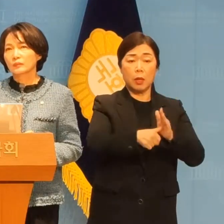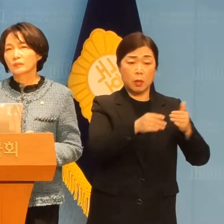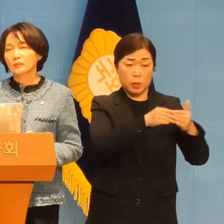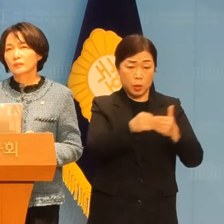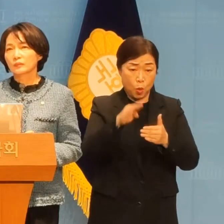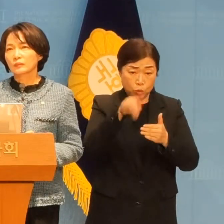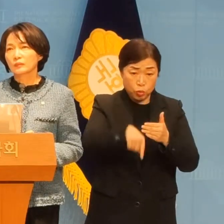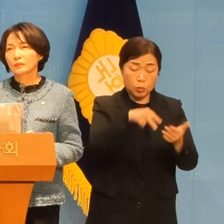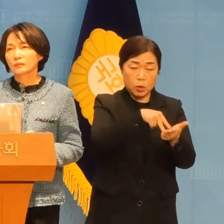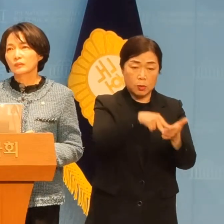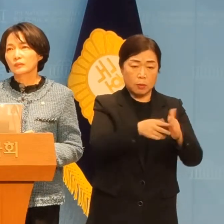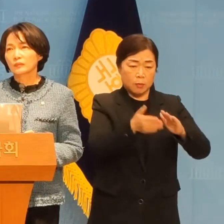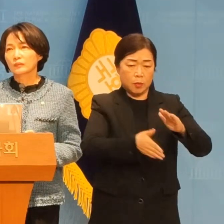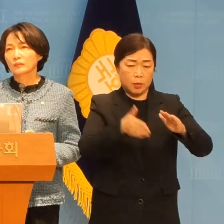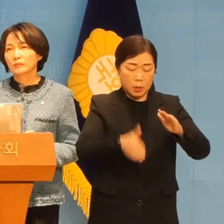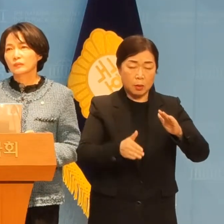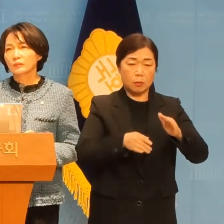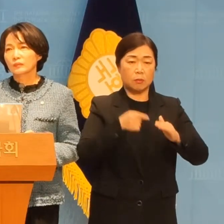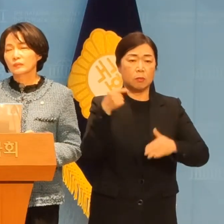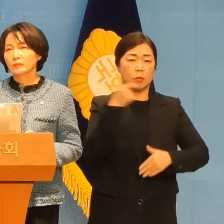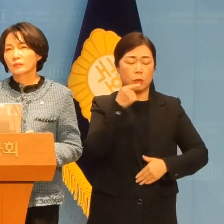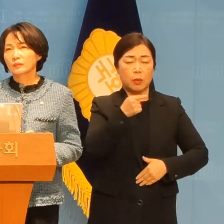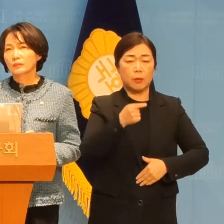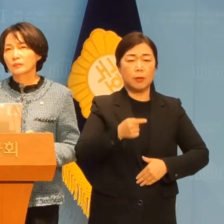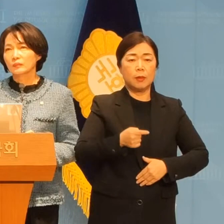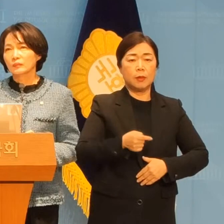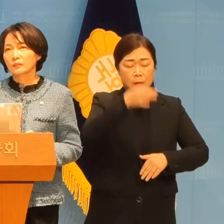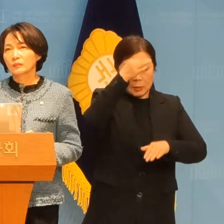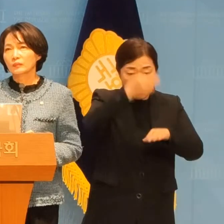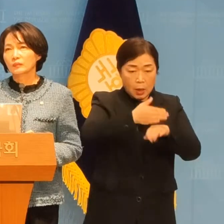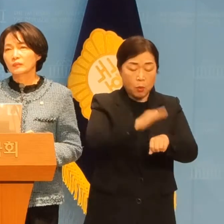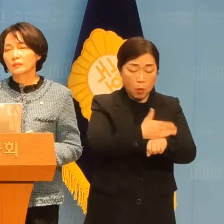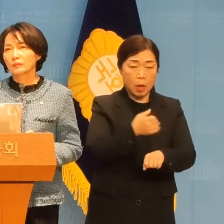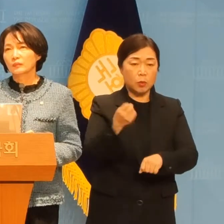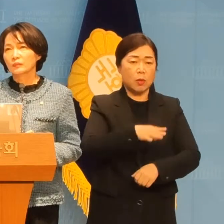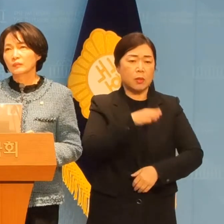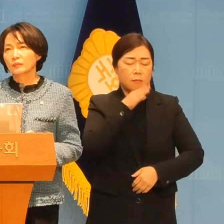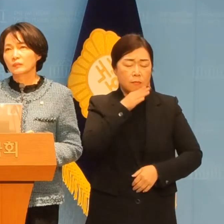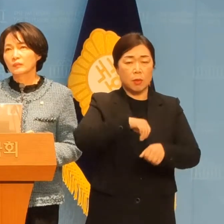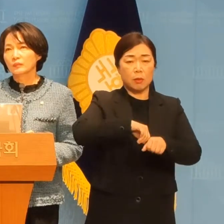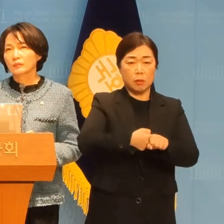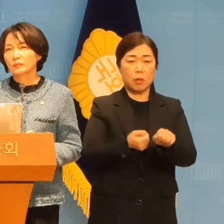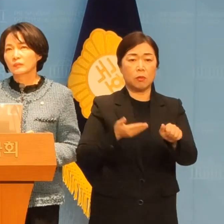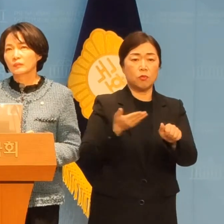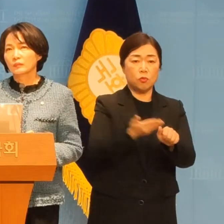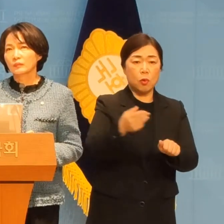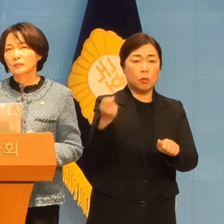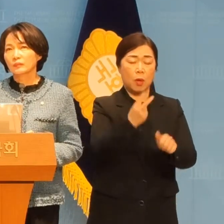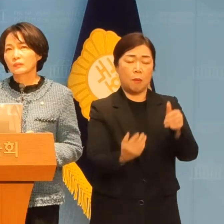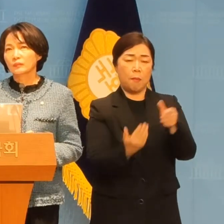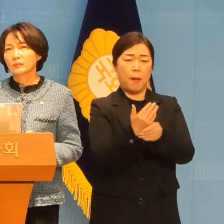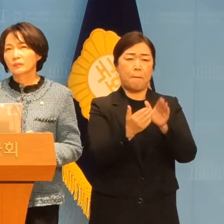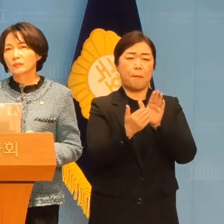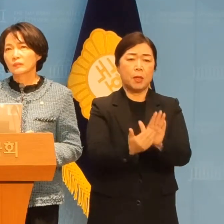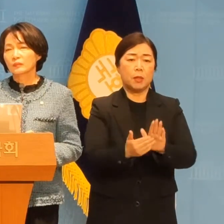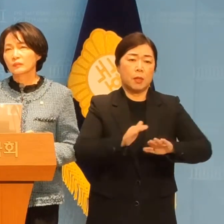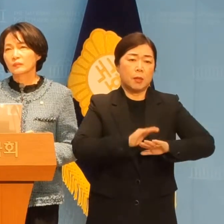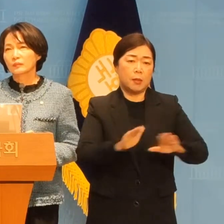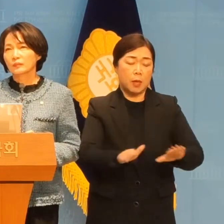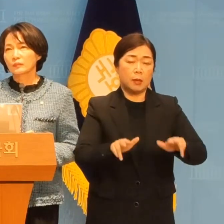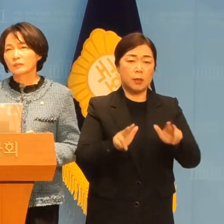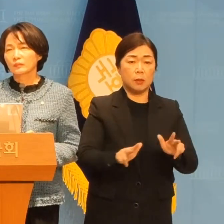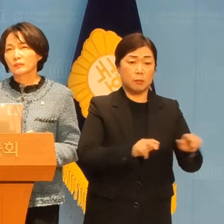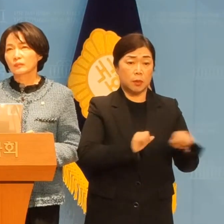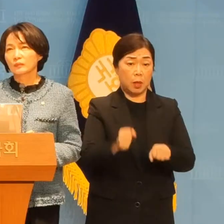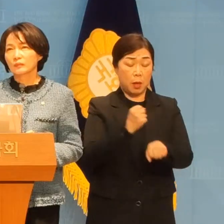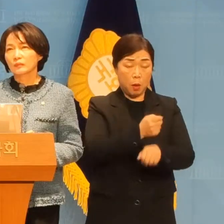강력한 공식 사과, 실질적 징계, 책임 있는 재발 방지 대책을 즉시